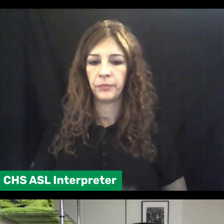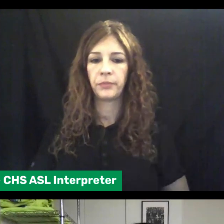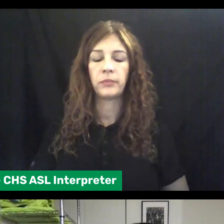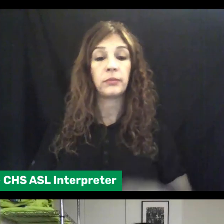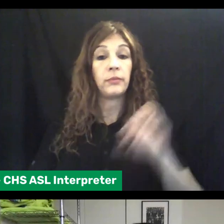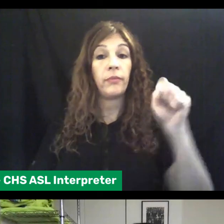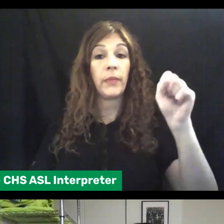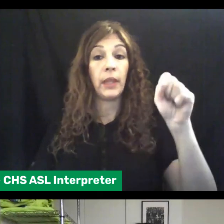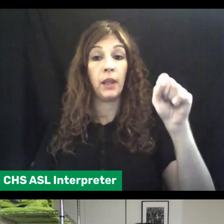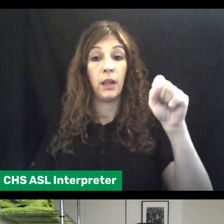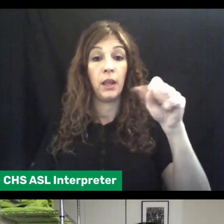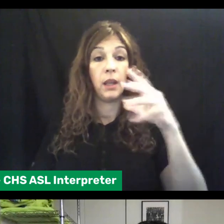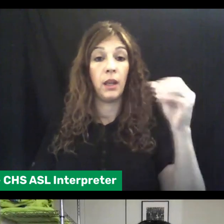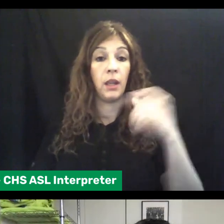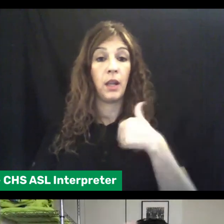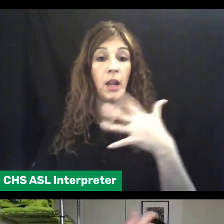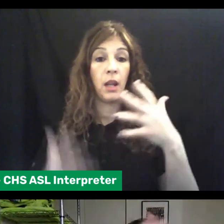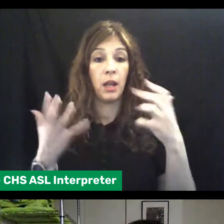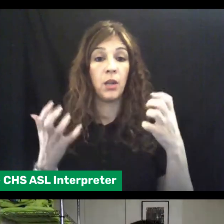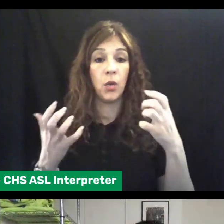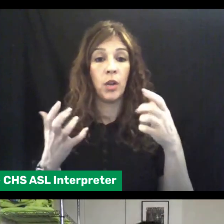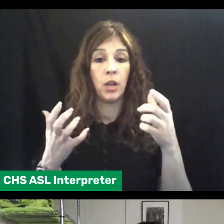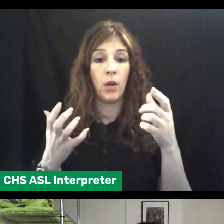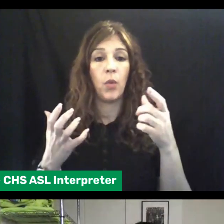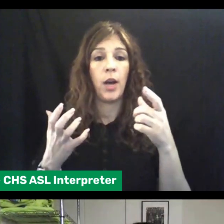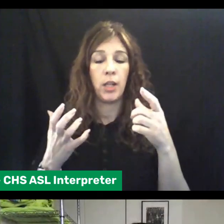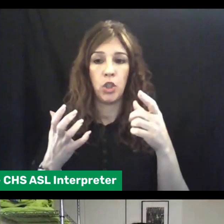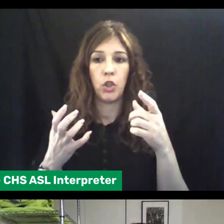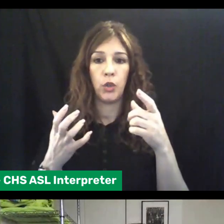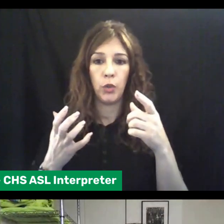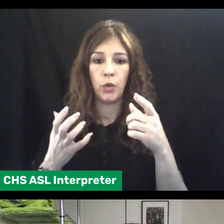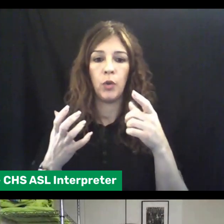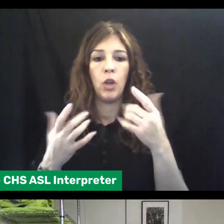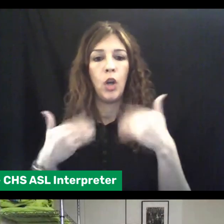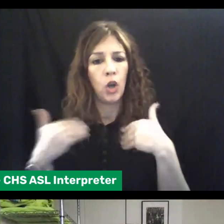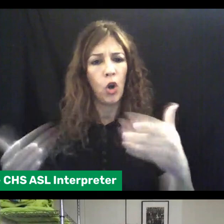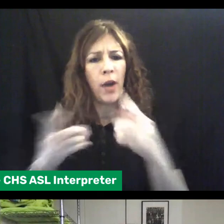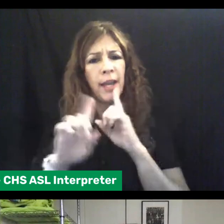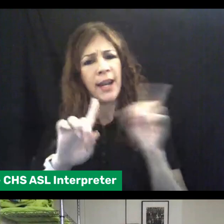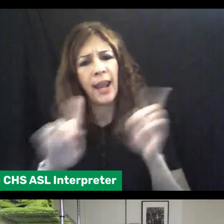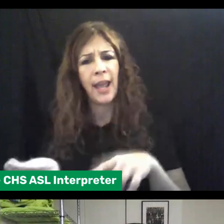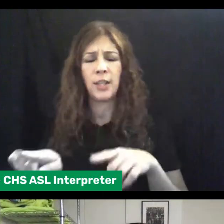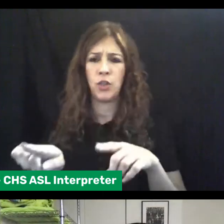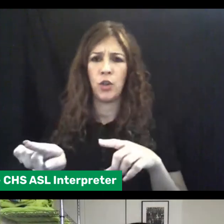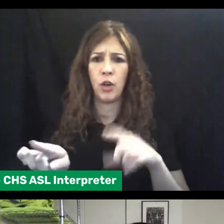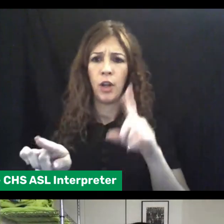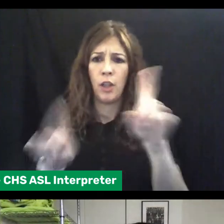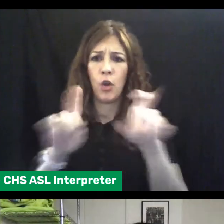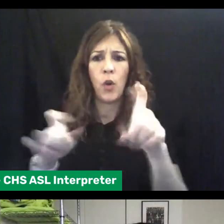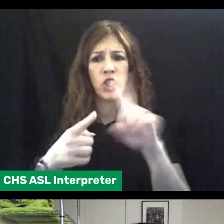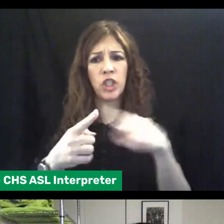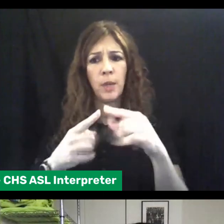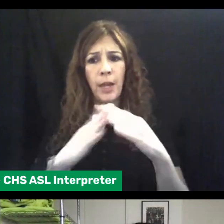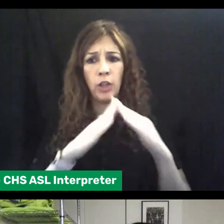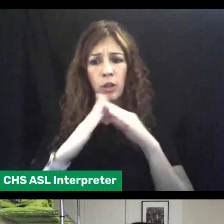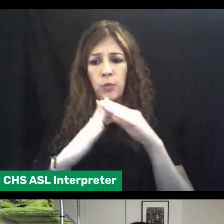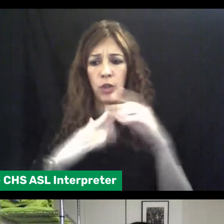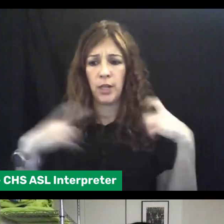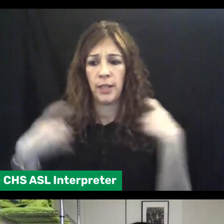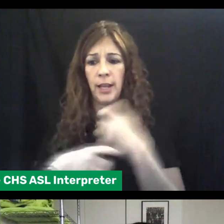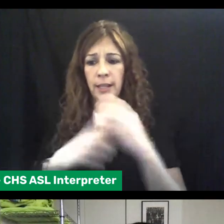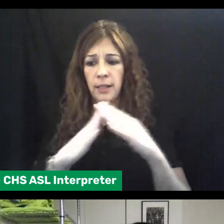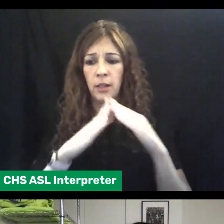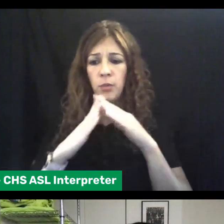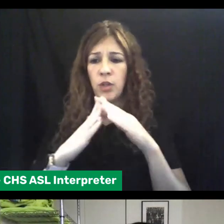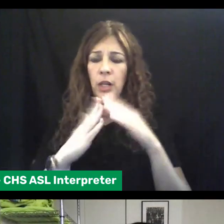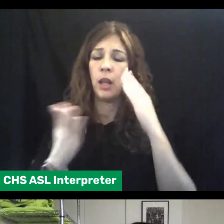Sí, y quería referirme a la pregunta sobre la comunidad latina. Nosotros recientemente,